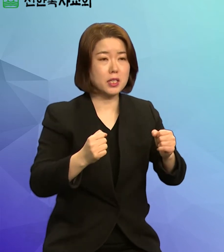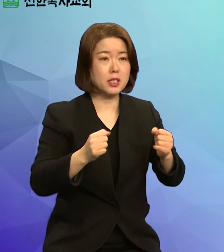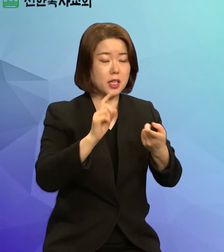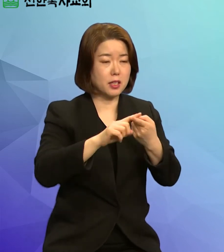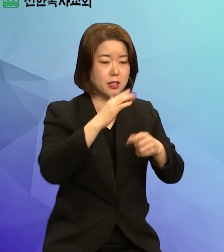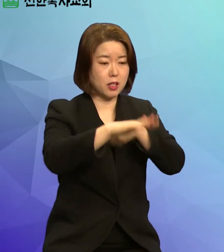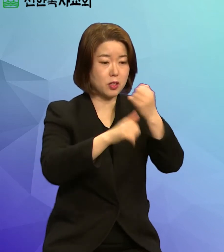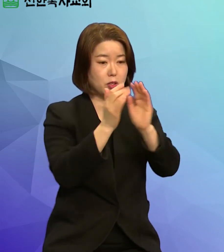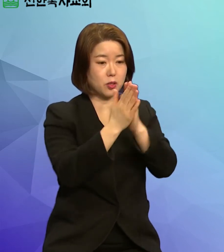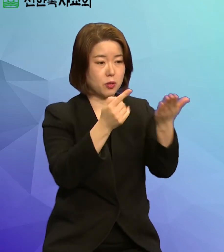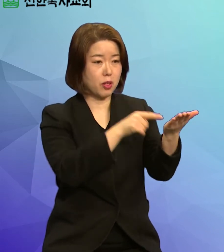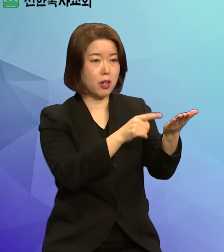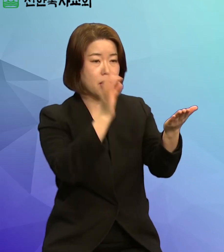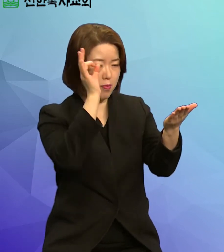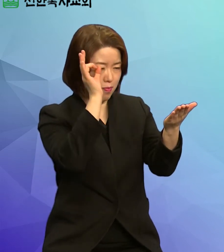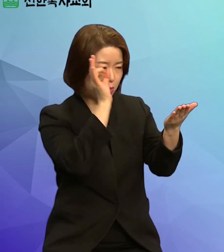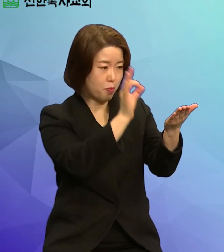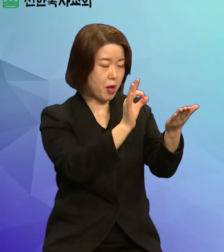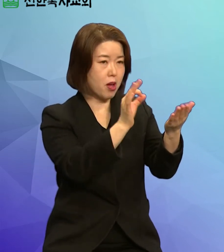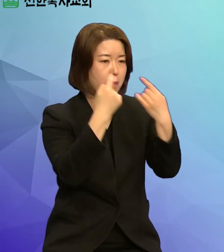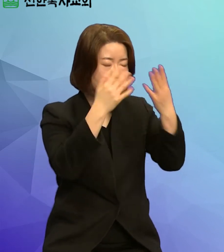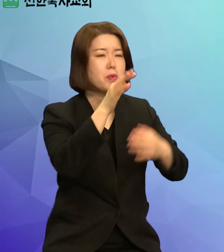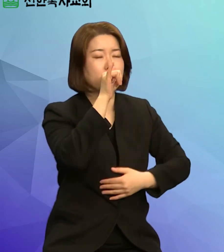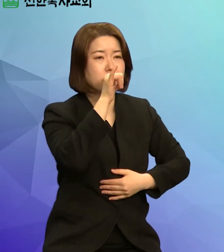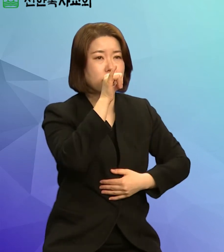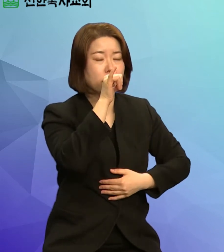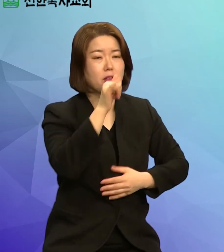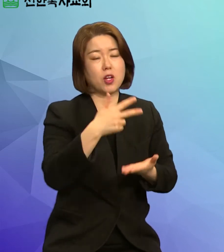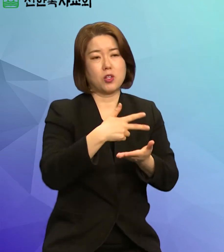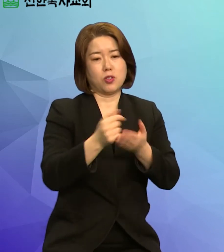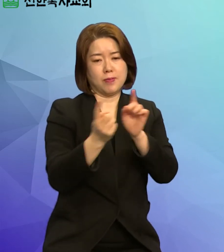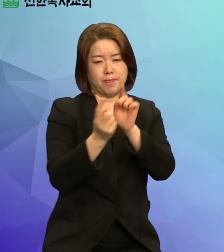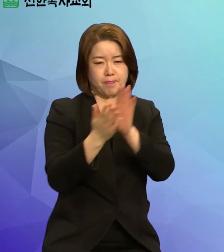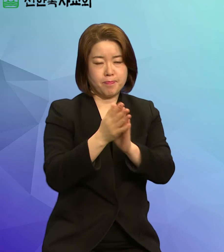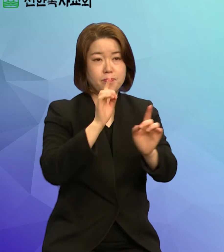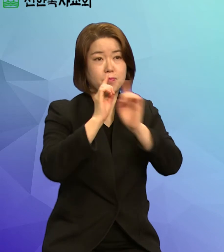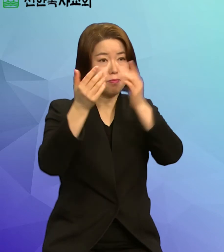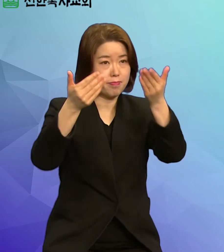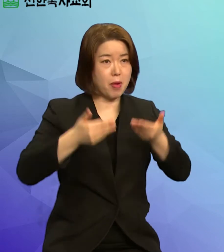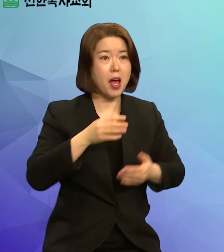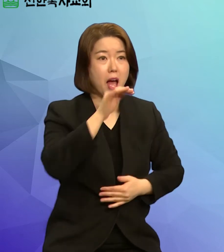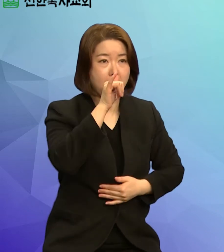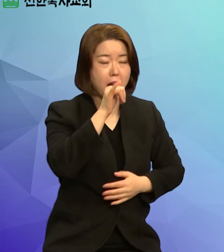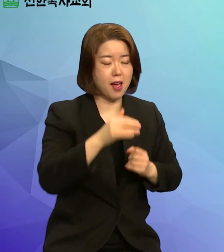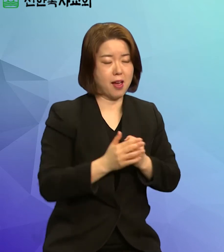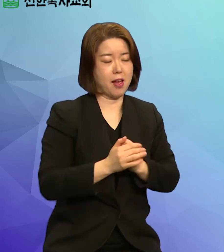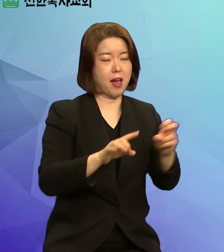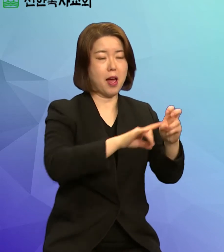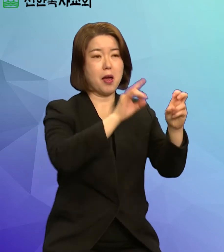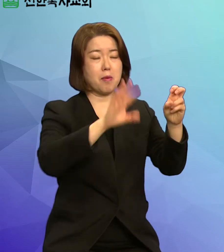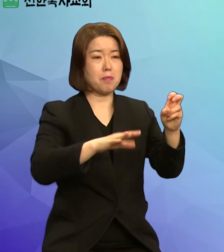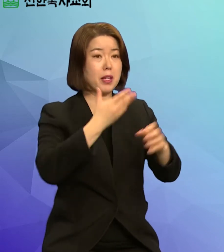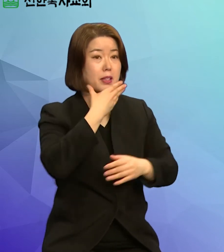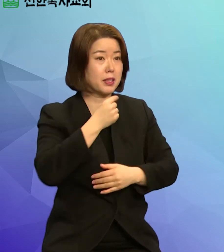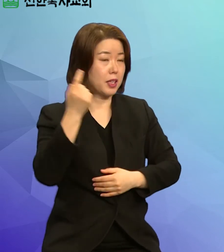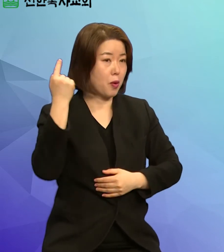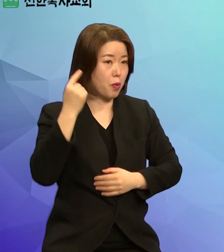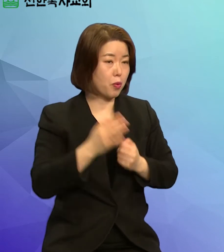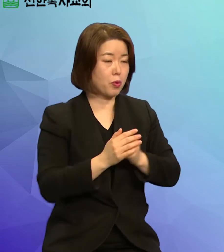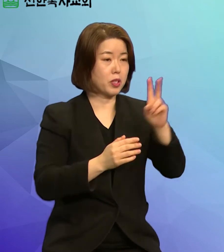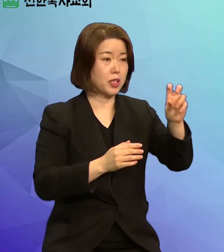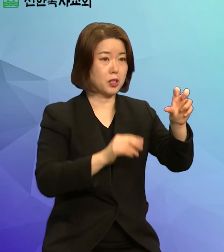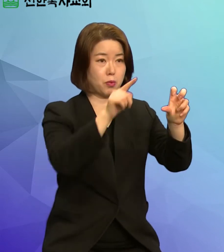분명하게 말씀하고 있습니다. 주님이 직접 말씀하셨습니다. 마태복음 25장 40절에 너희